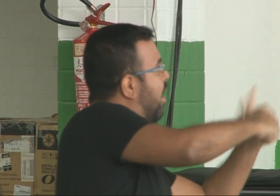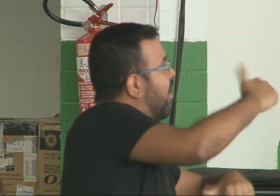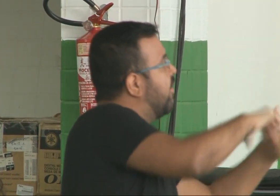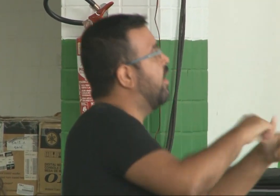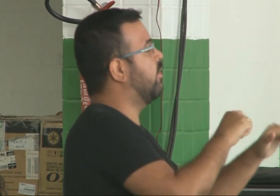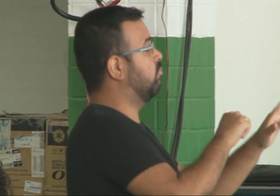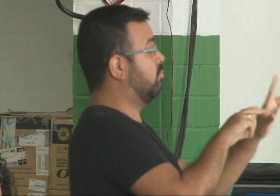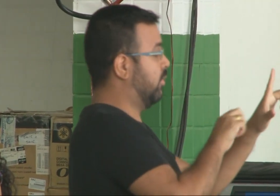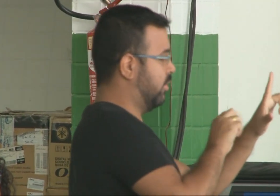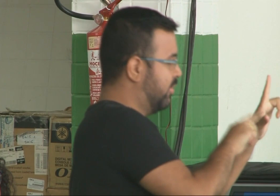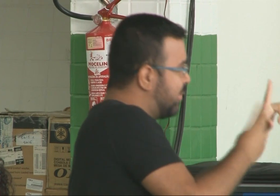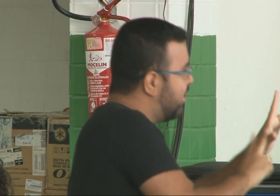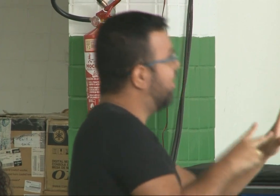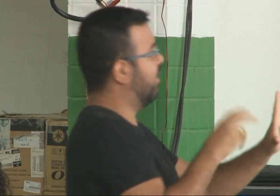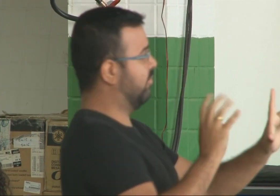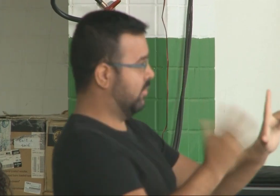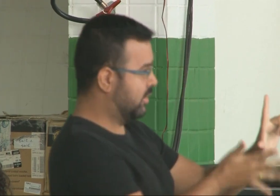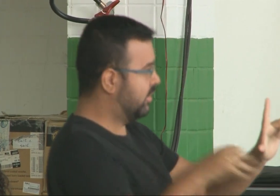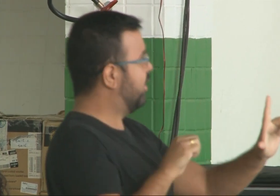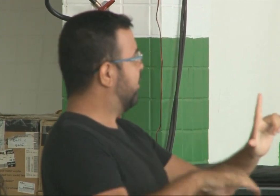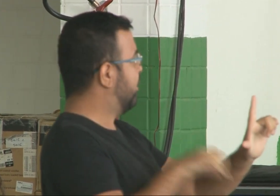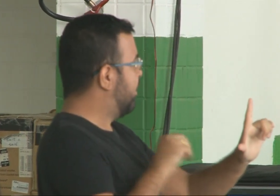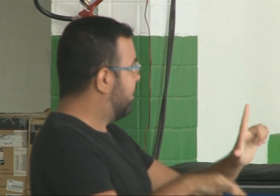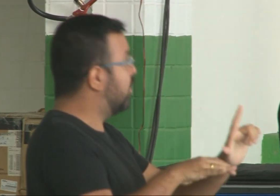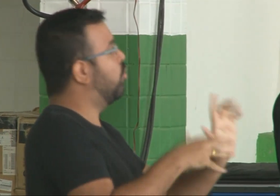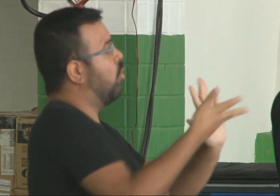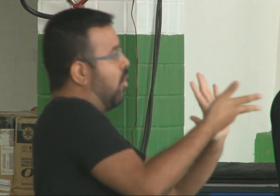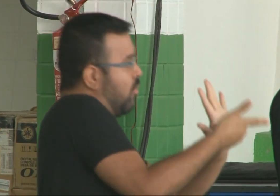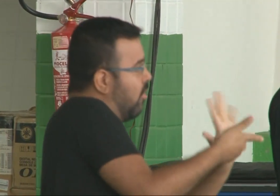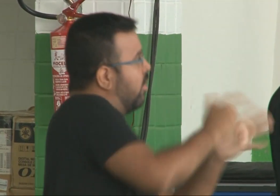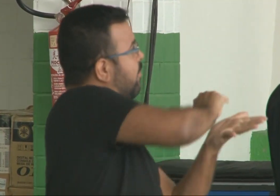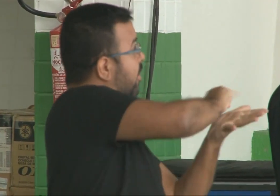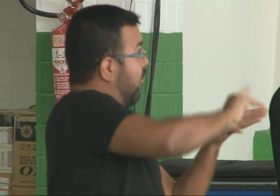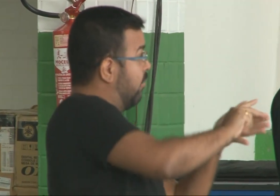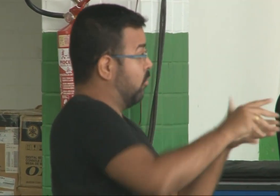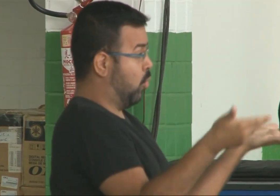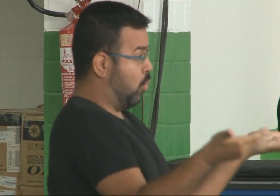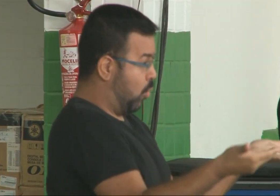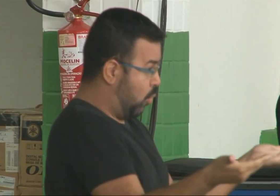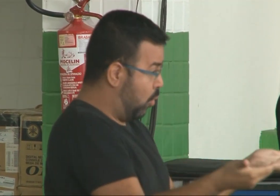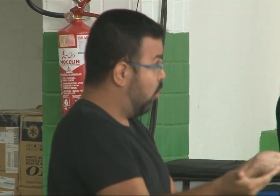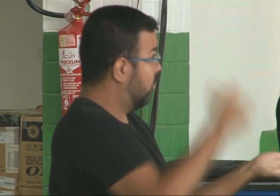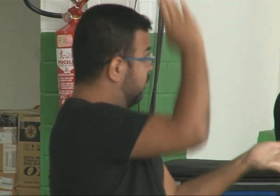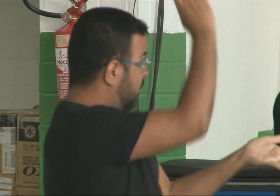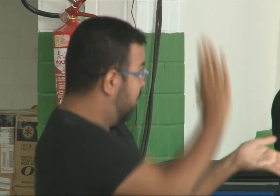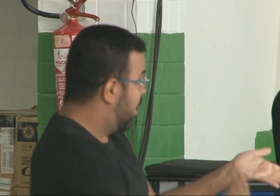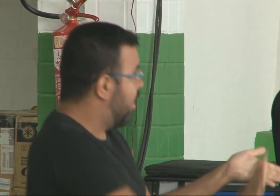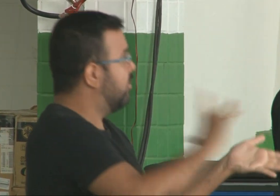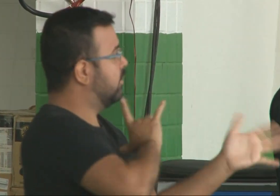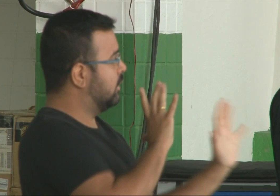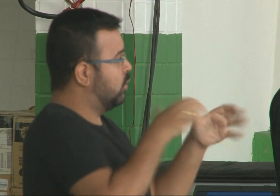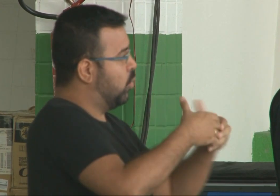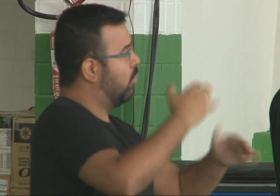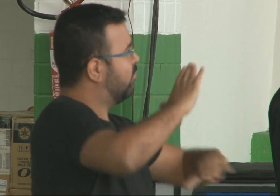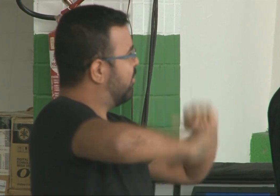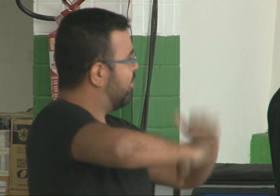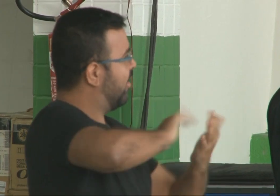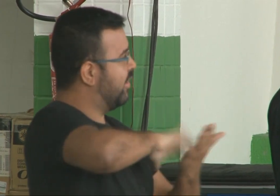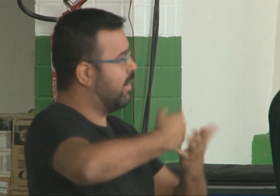de avaliação entre o sistema, letras, livros, documentos, enfim. Hoje, a